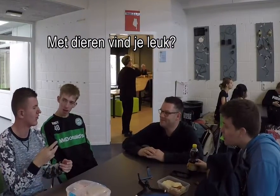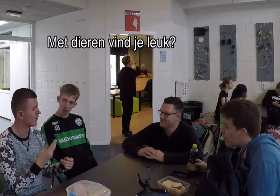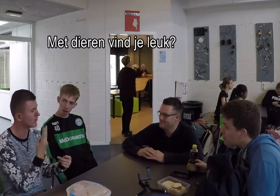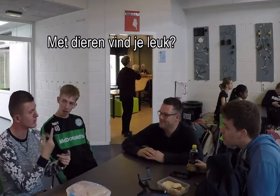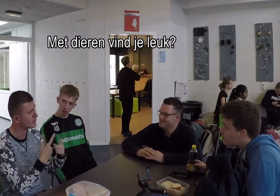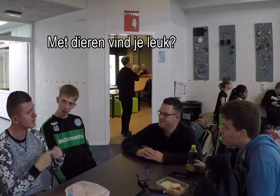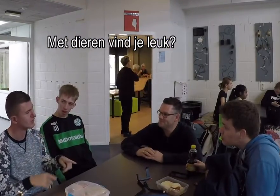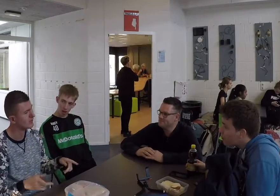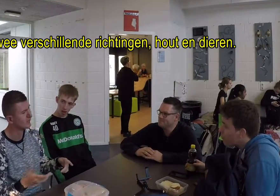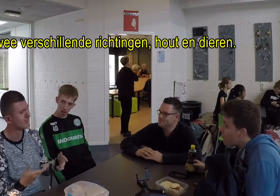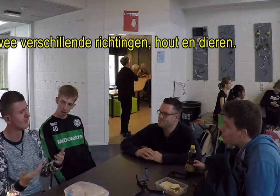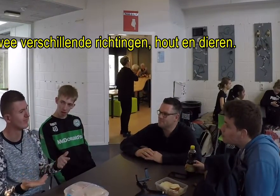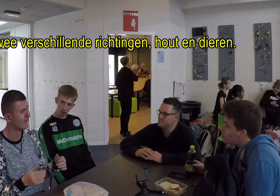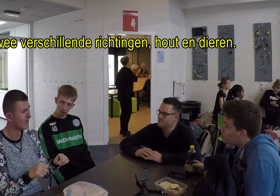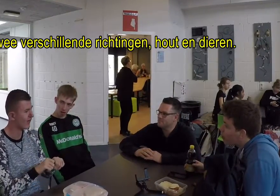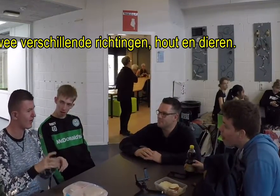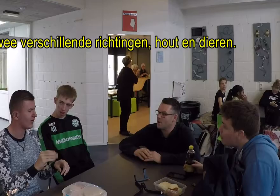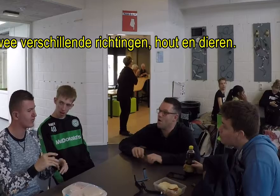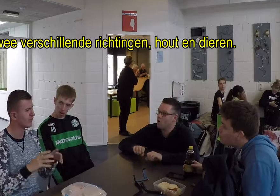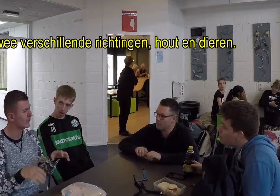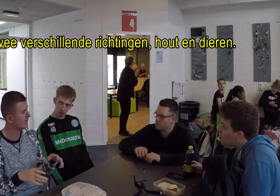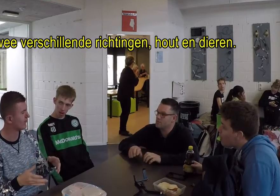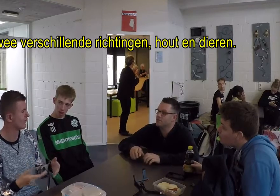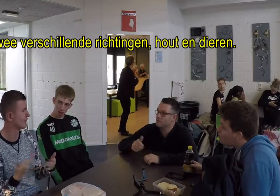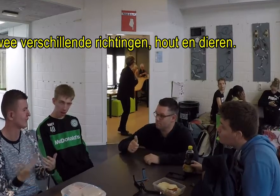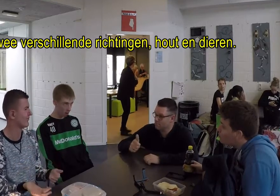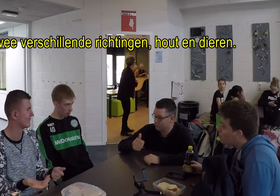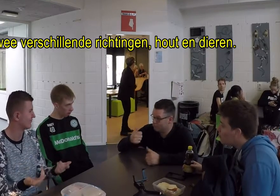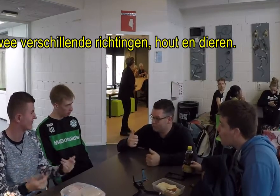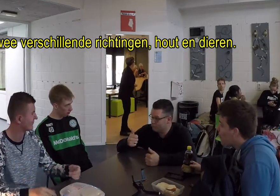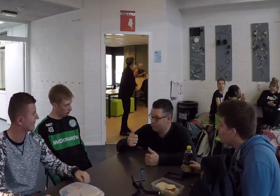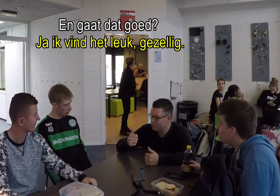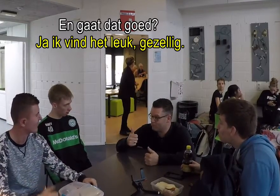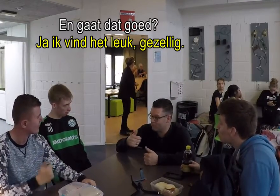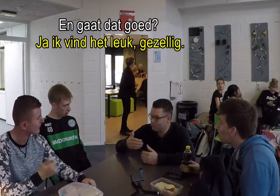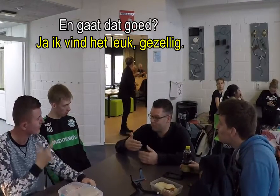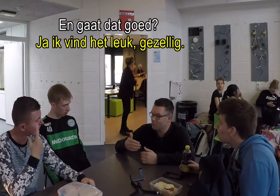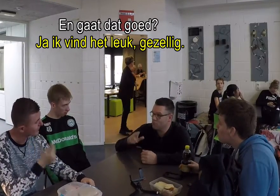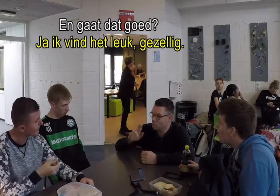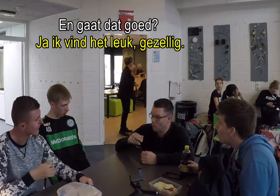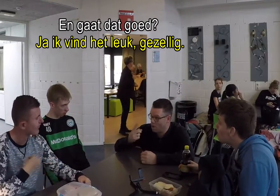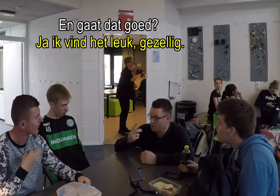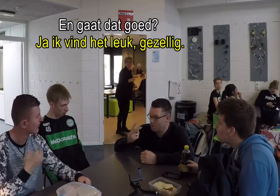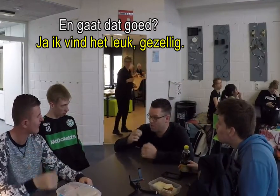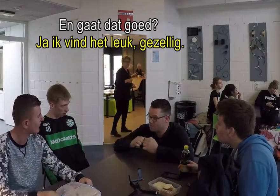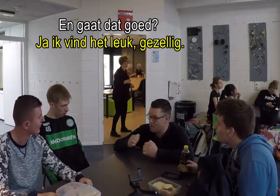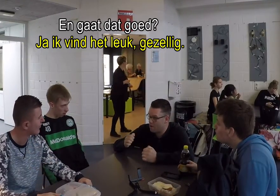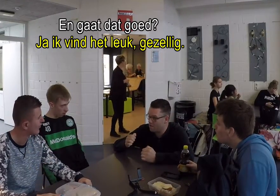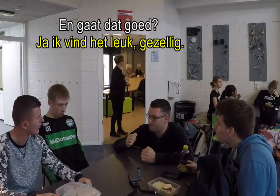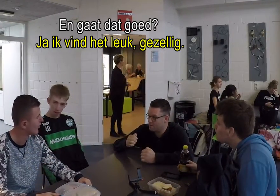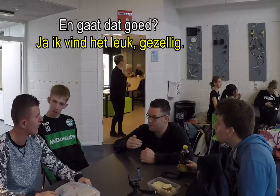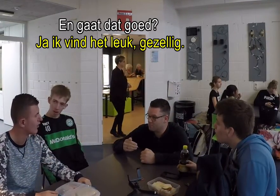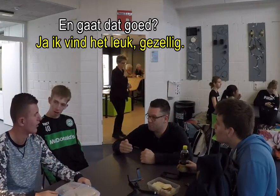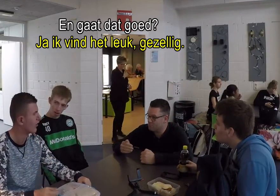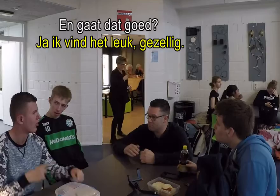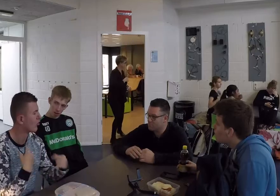leuk. En er zijn twee verschillen, hout en dieren. En gaat dat goed? Ja, vind ik leuk, gezellig.